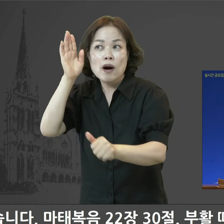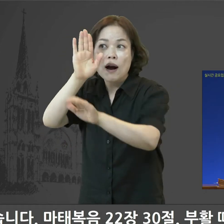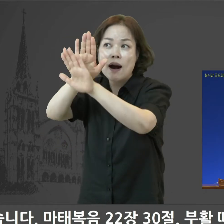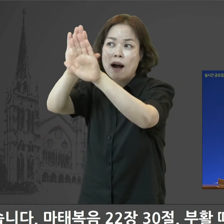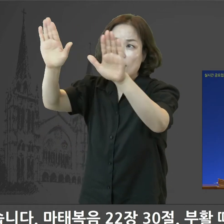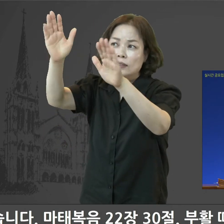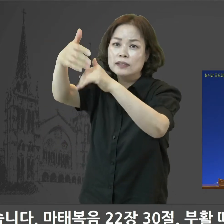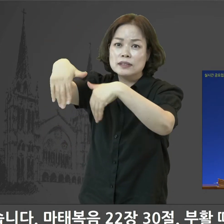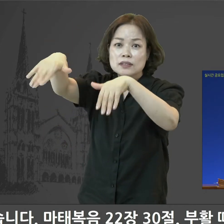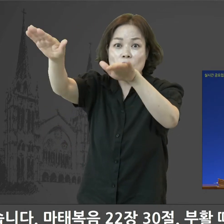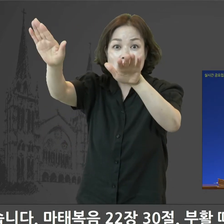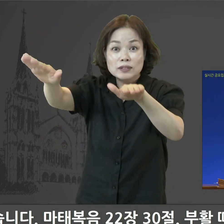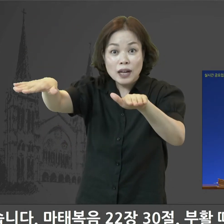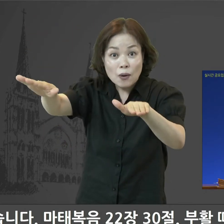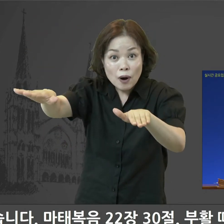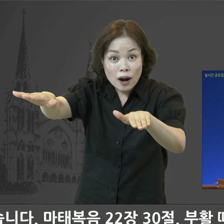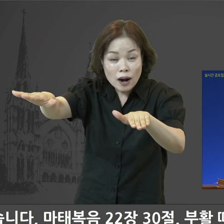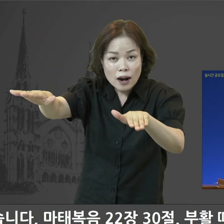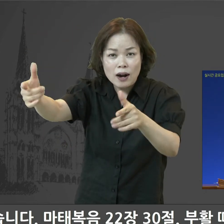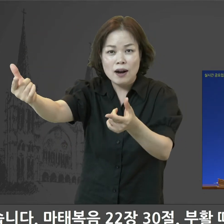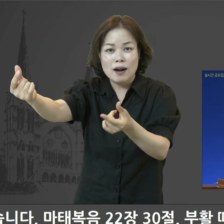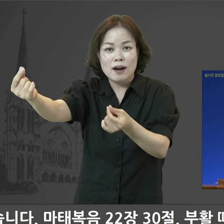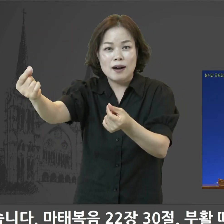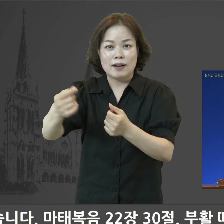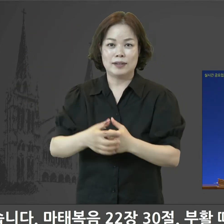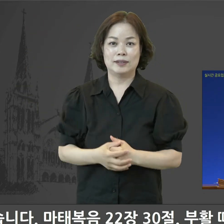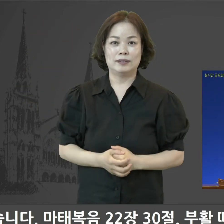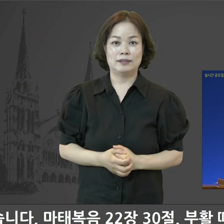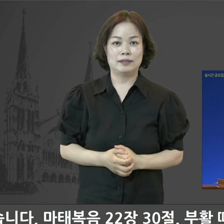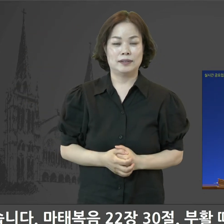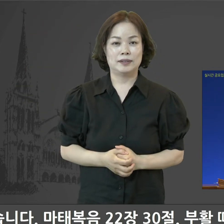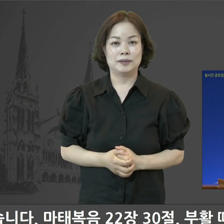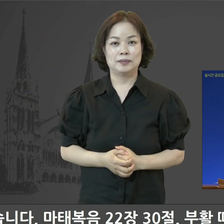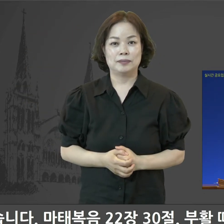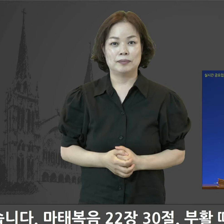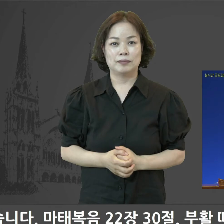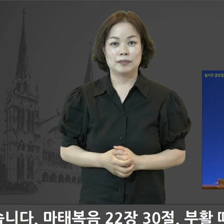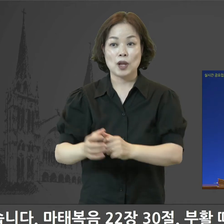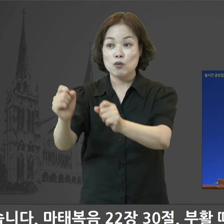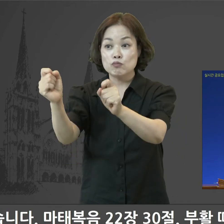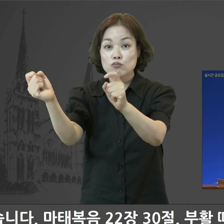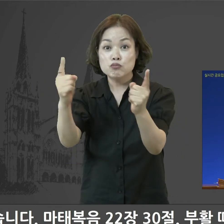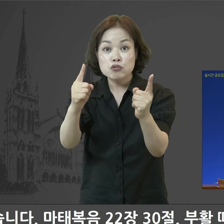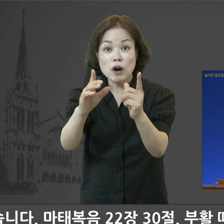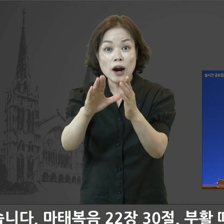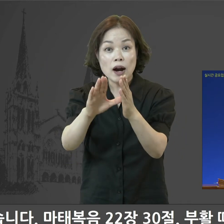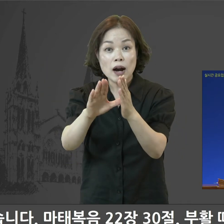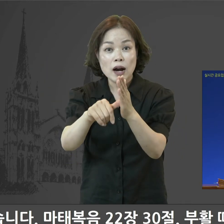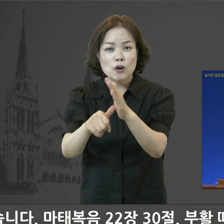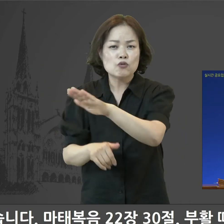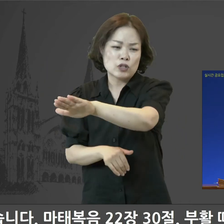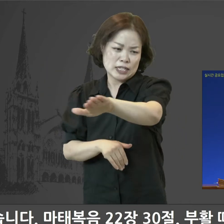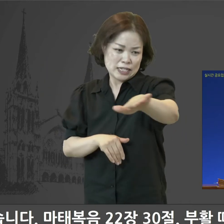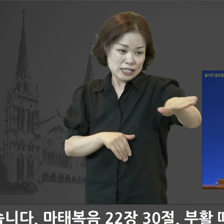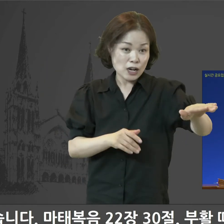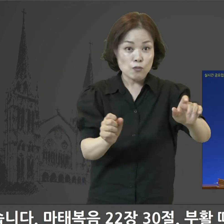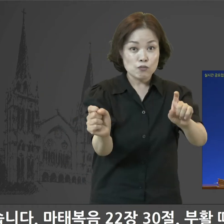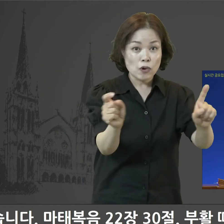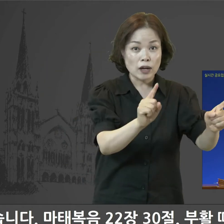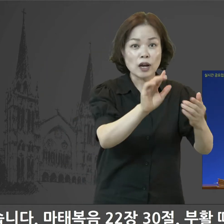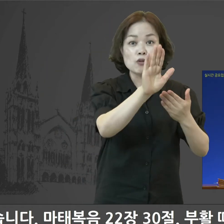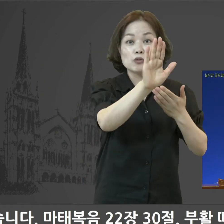있는 천사와 같으니라. 부활 때는 우리가 부활을 하게